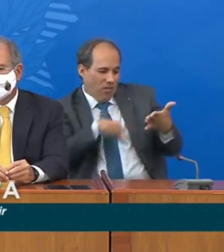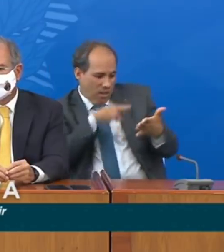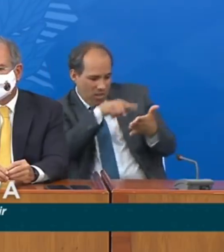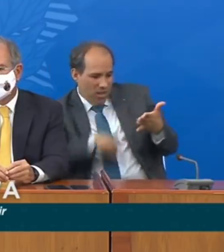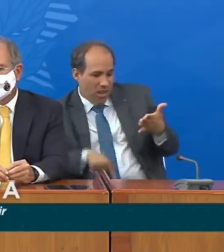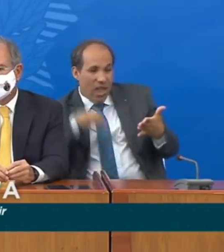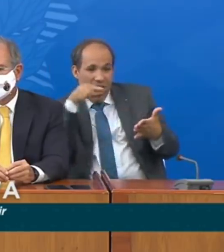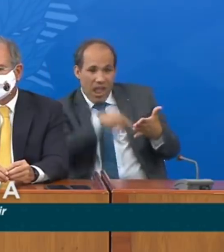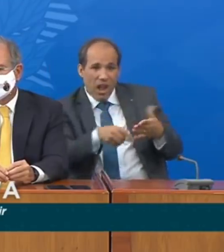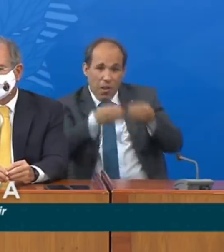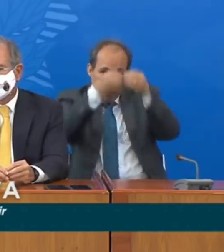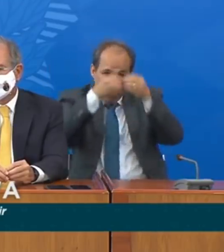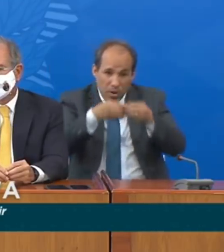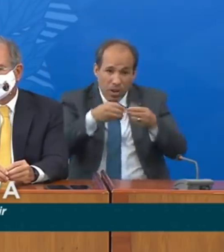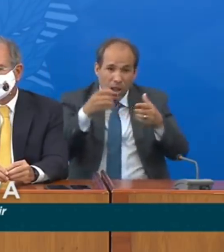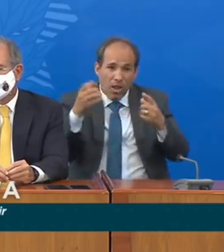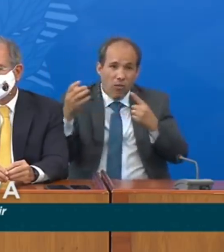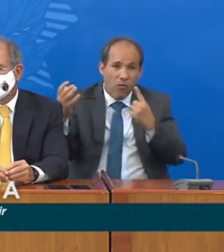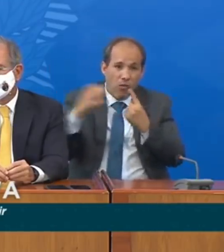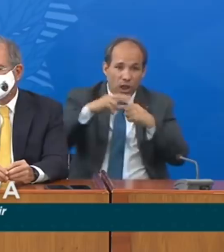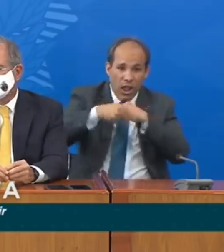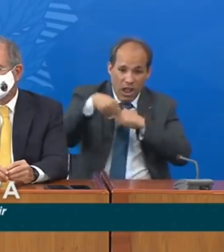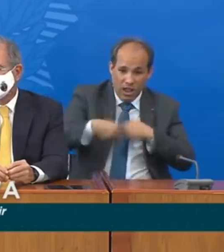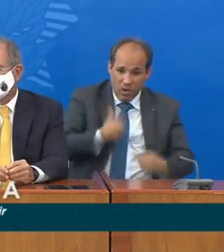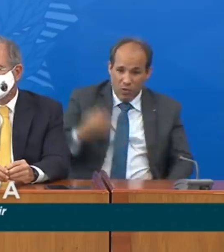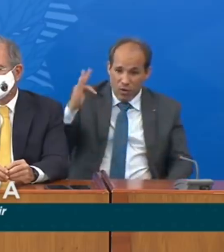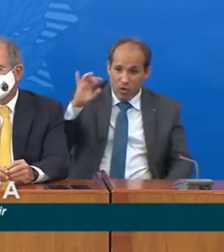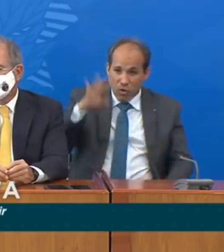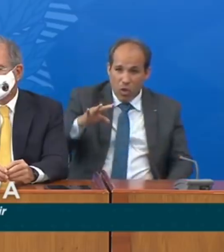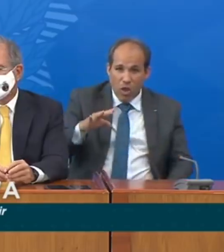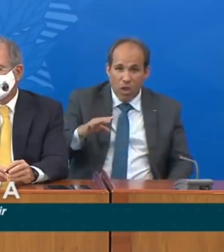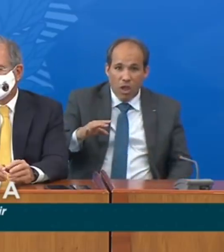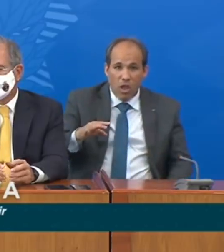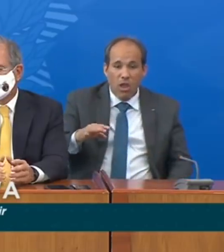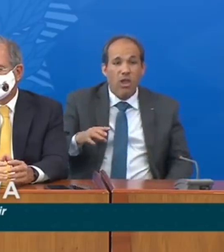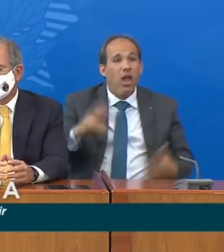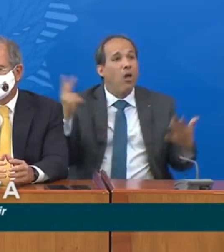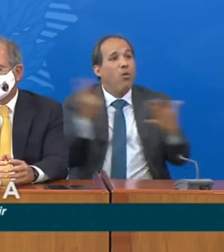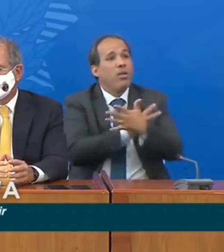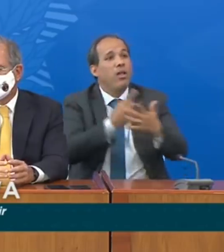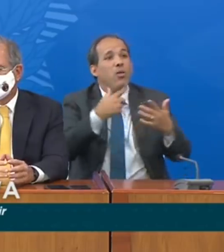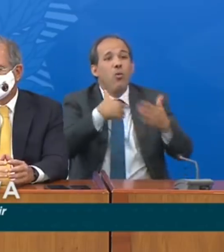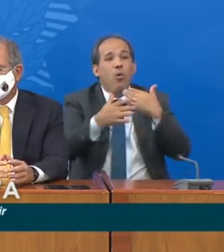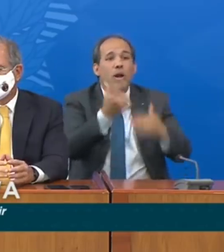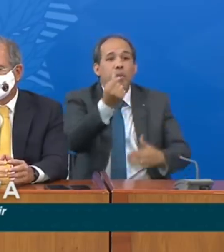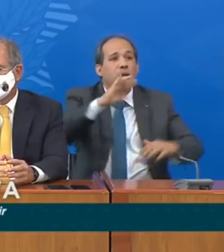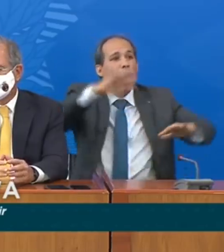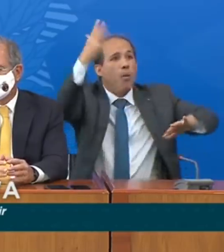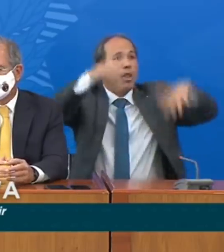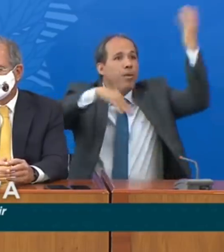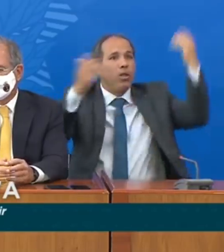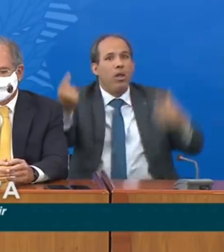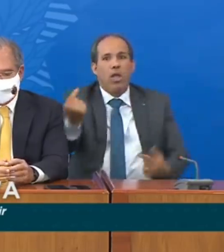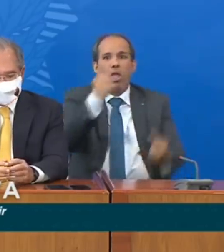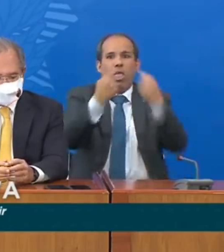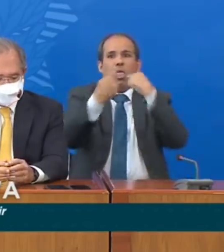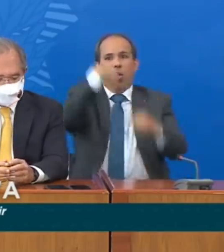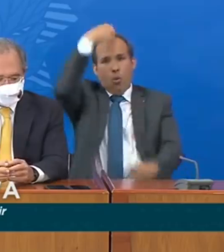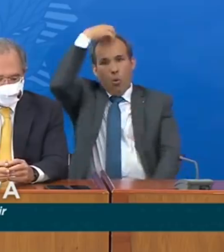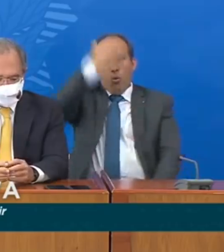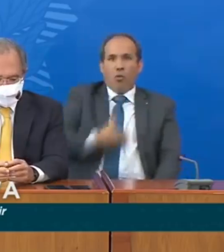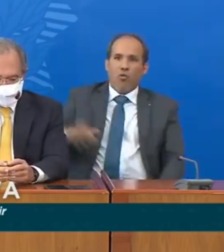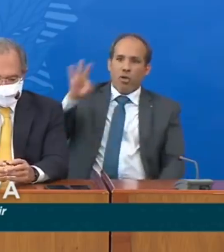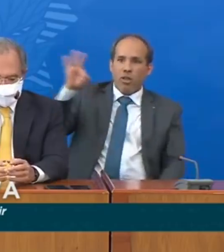governo federal, que quando aumenta qualquer coisa no Brasil, a culpa é do governo federal. Quase tudo que acontece no Brasil, o